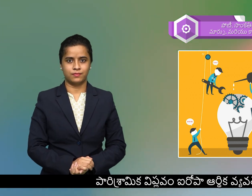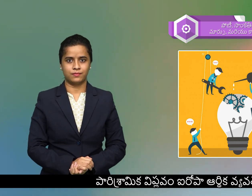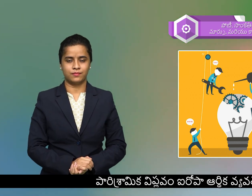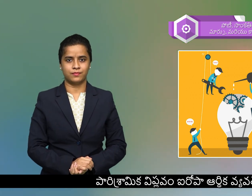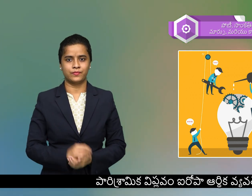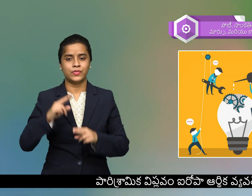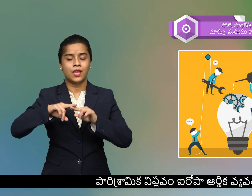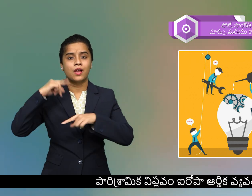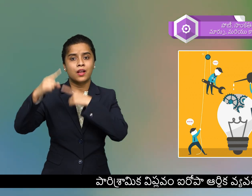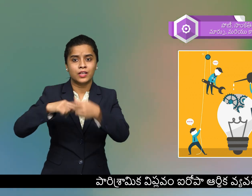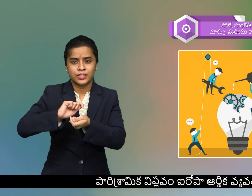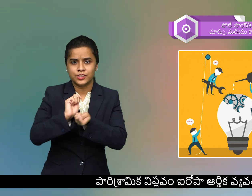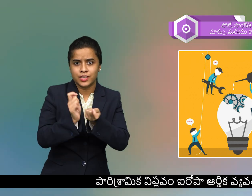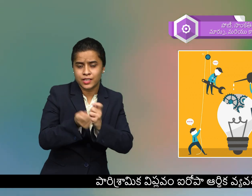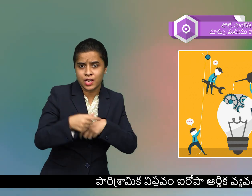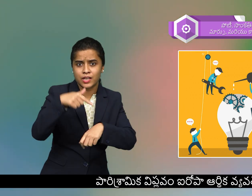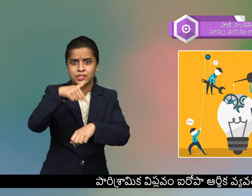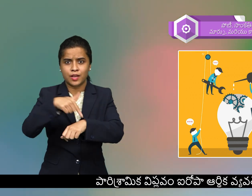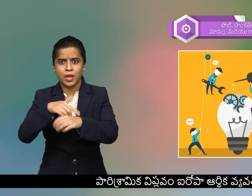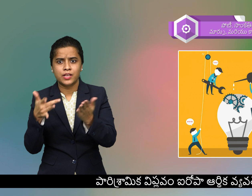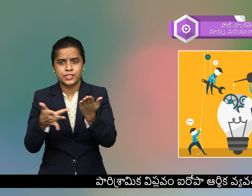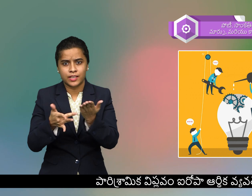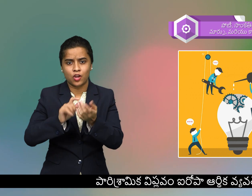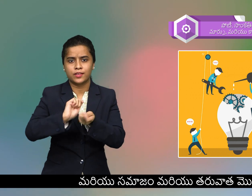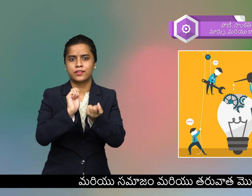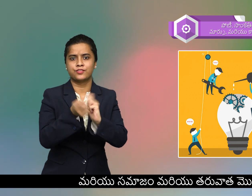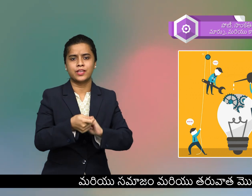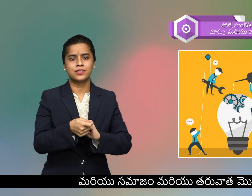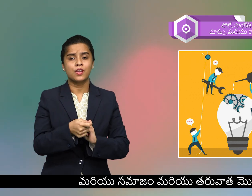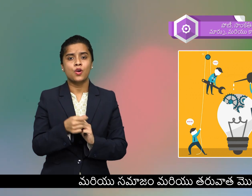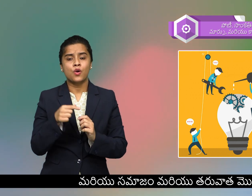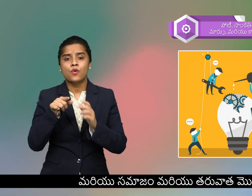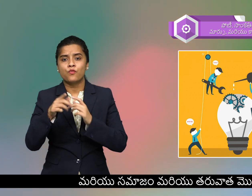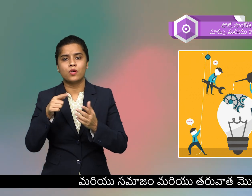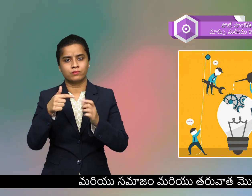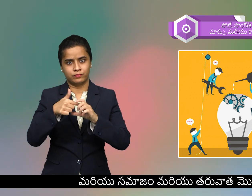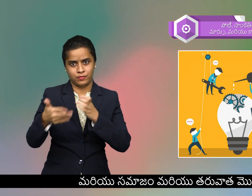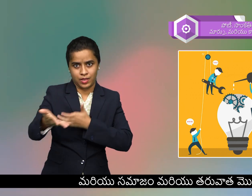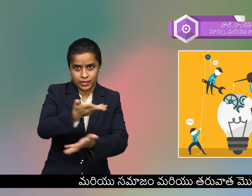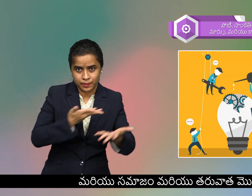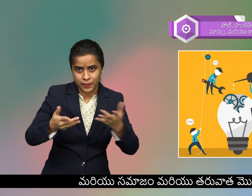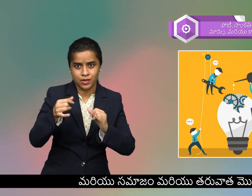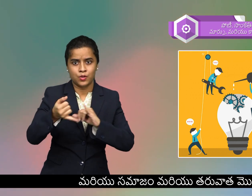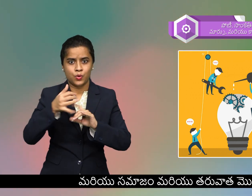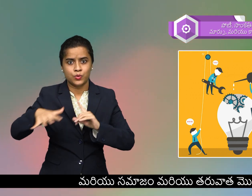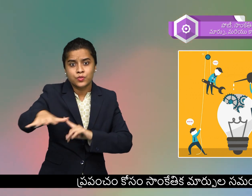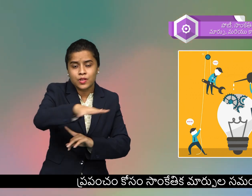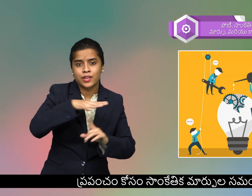పారిశ్రామిక విప్లవం ఐరోపా ఆర్థిక వ్యవస్థ మరియు సమాజం మరియు తరువాత మొత్తం ప్రపంచం